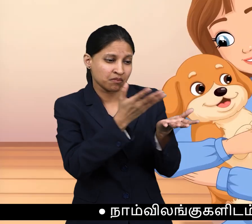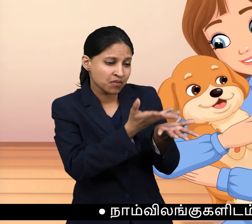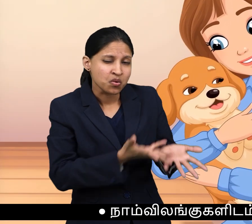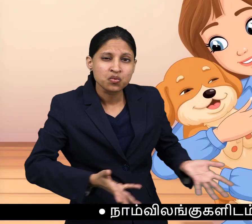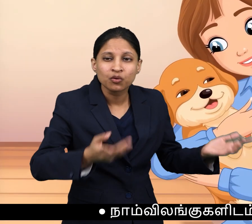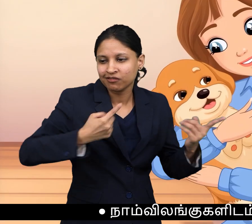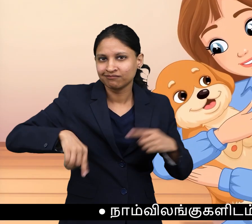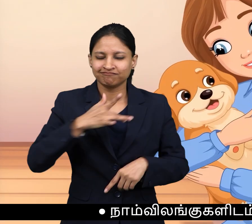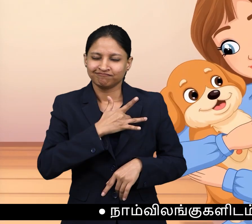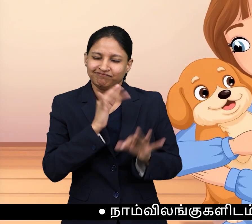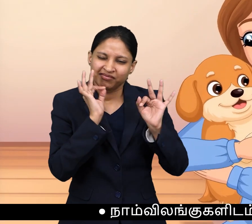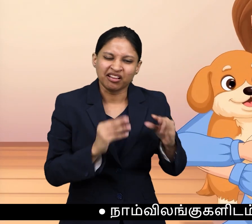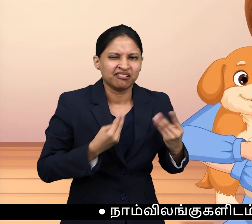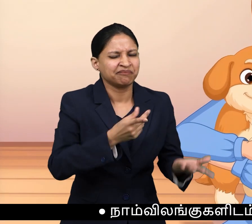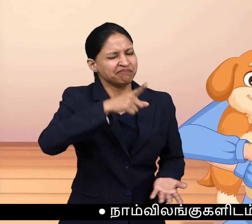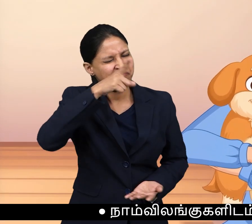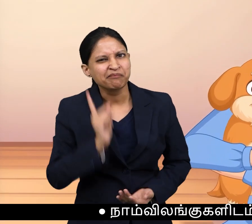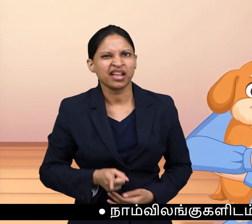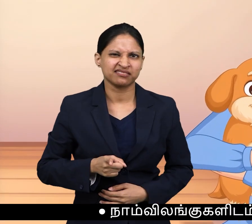நாம் விலங்குகளிடம் கருணை காட்ட வேண்டும்.